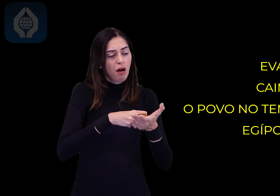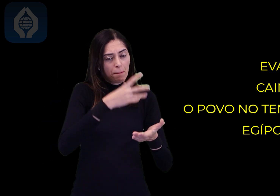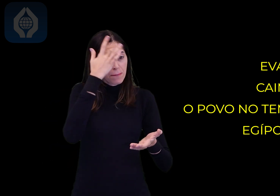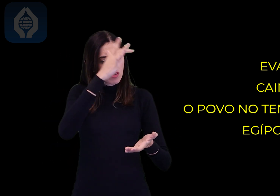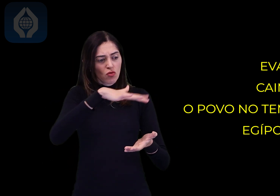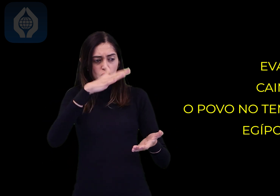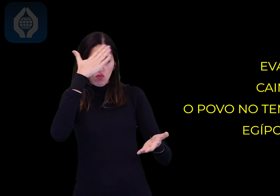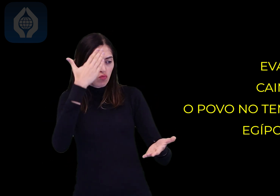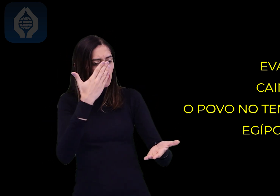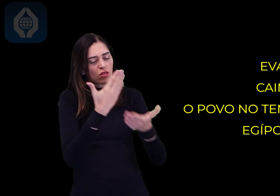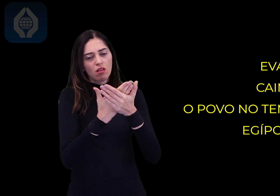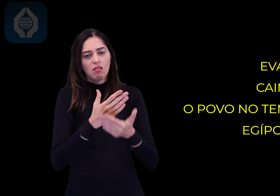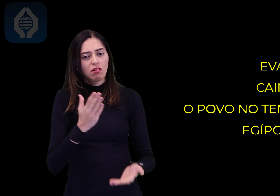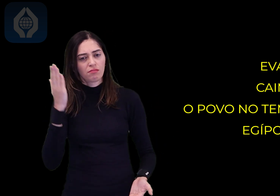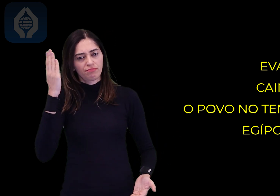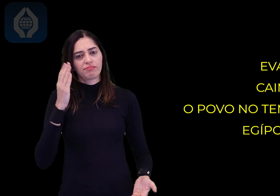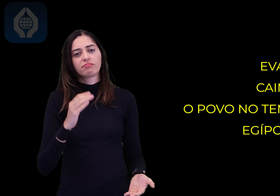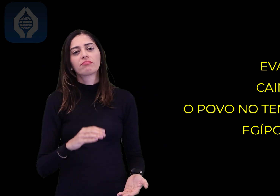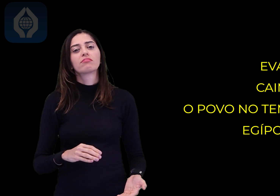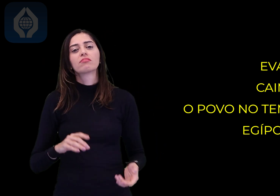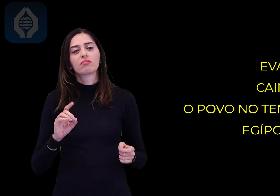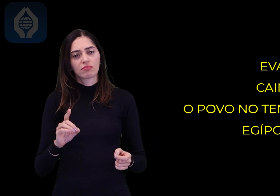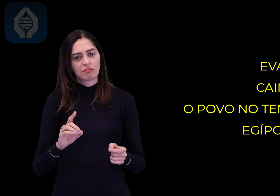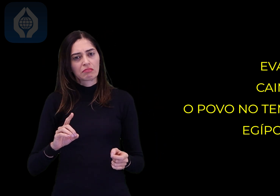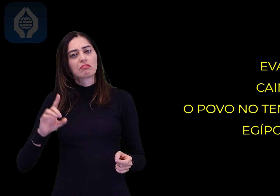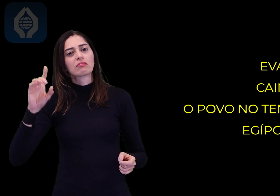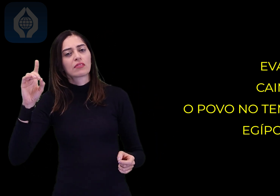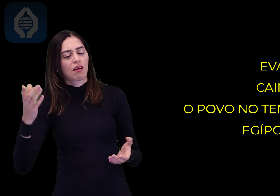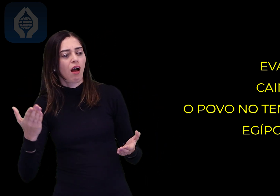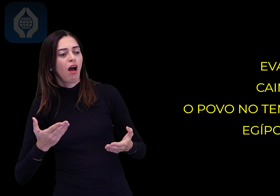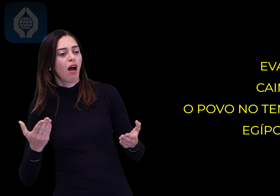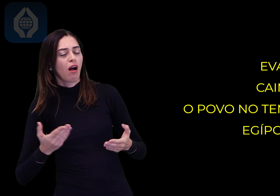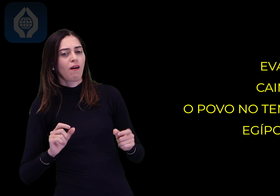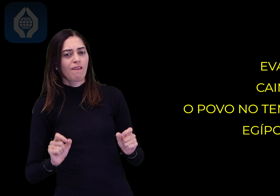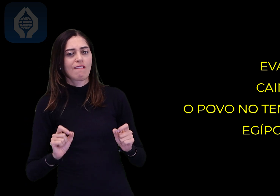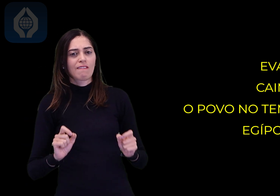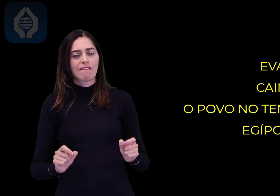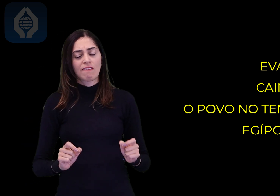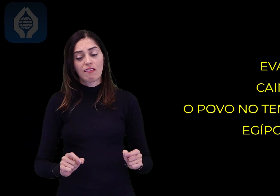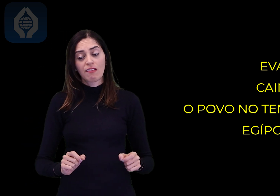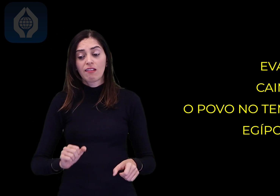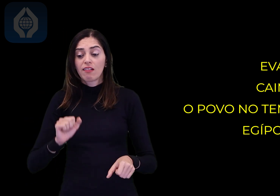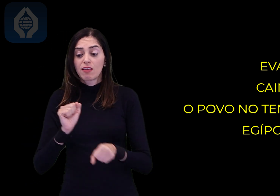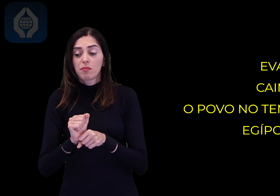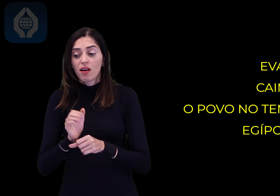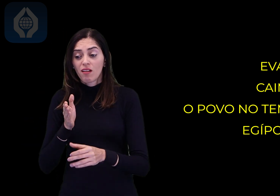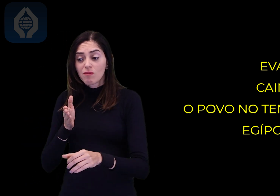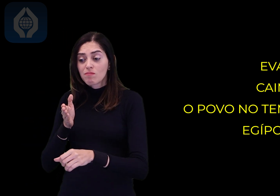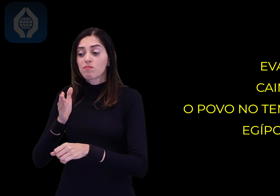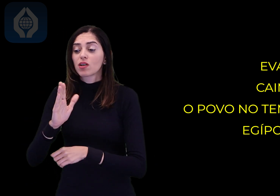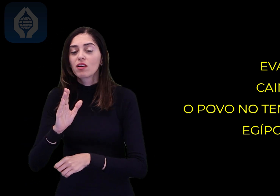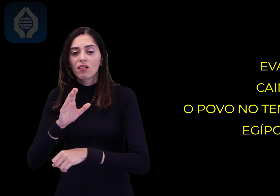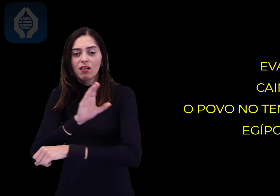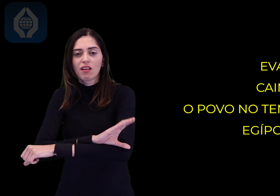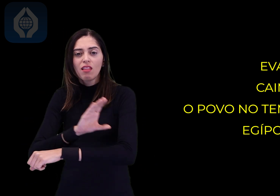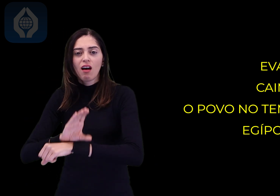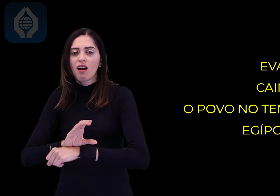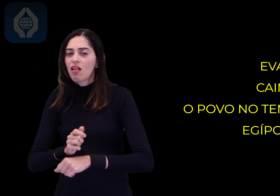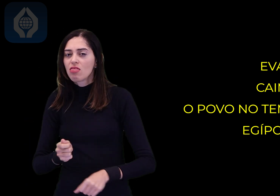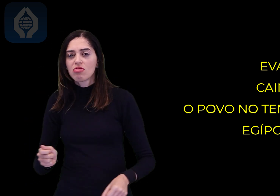direto para Canaã, a terra prometida, mas por causa de sua incredulidade, ele os fez vagar pelo deserto. Exatamente como